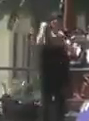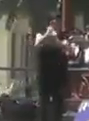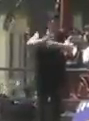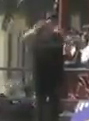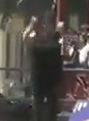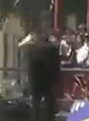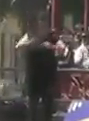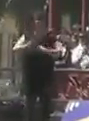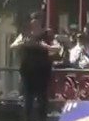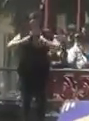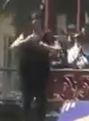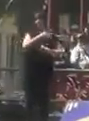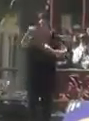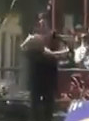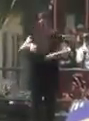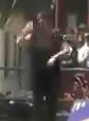y república.